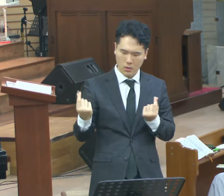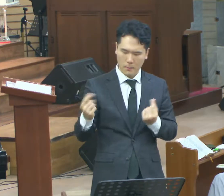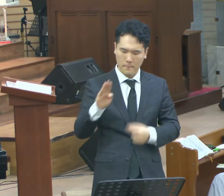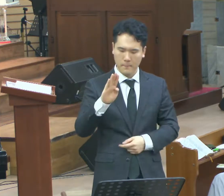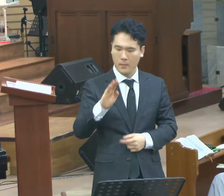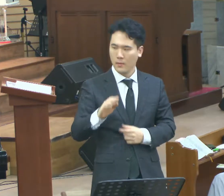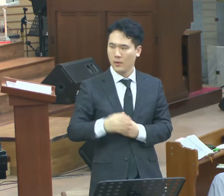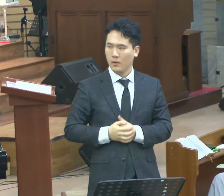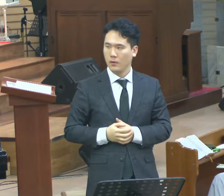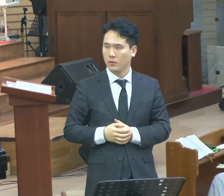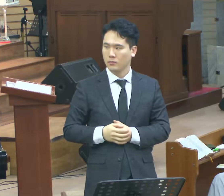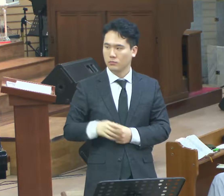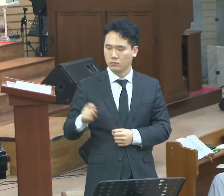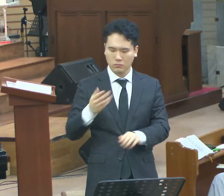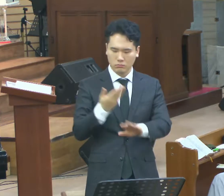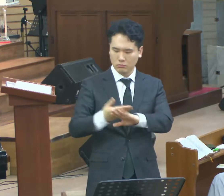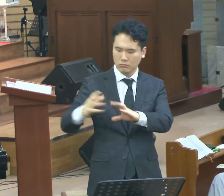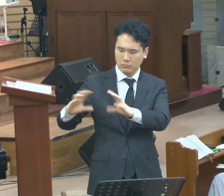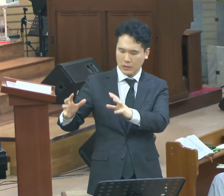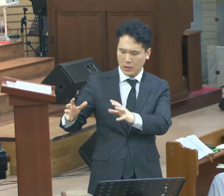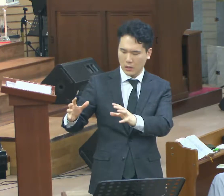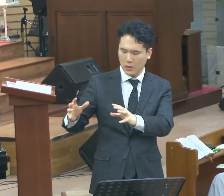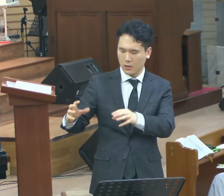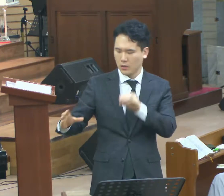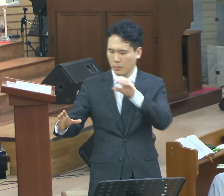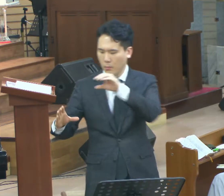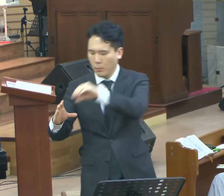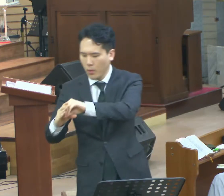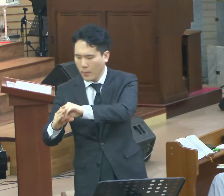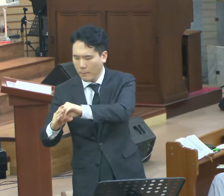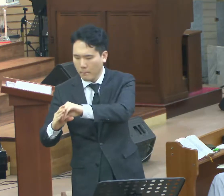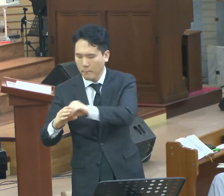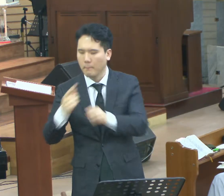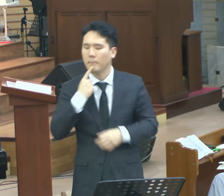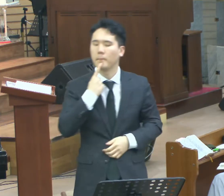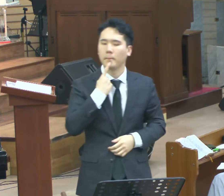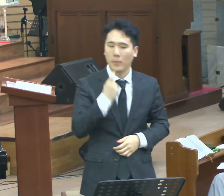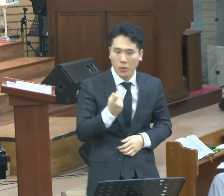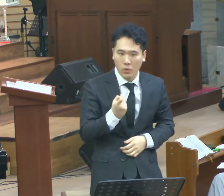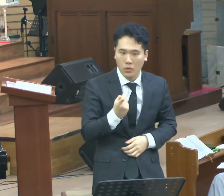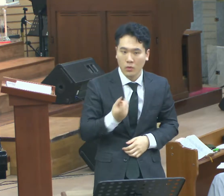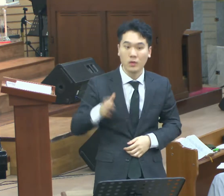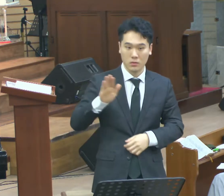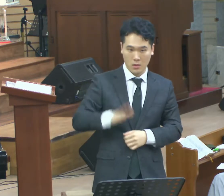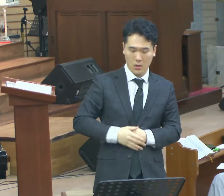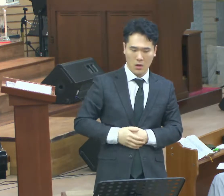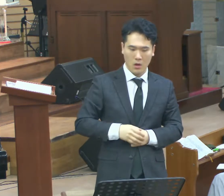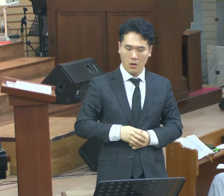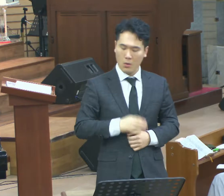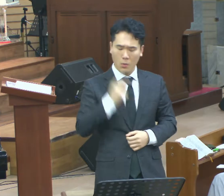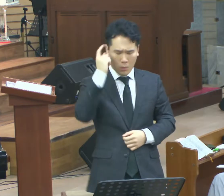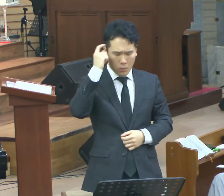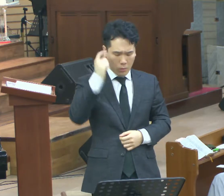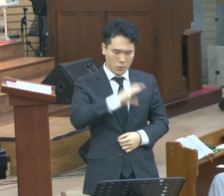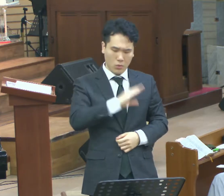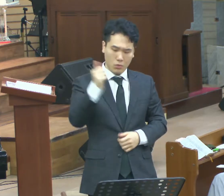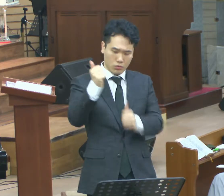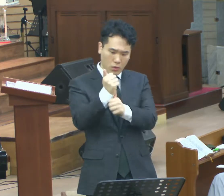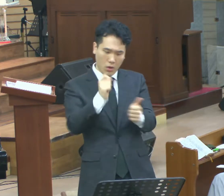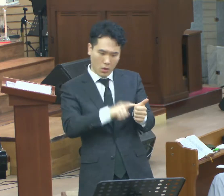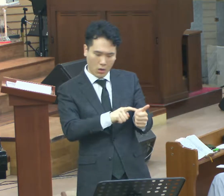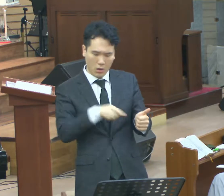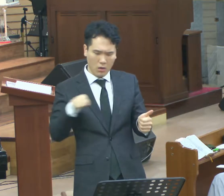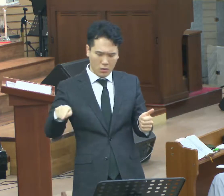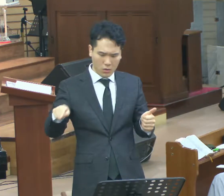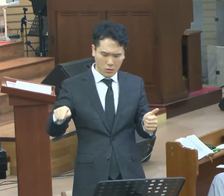가능성이 있는데 어떻게 여호수아는 그것을 허락해 줬으며 갈렙은 왜 그렇게